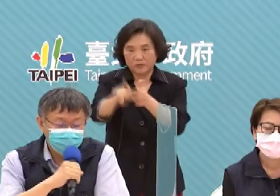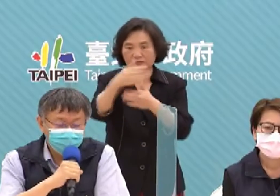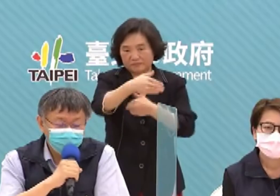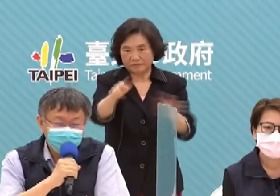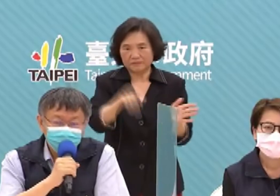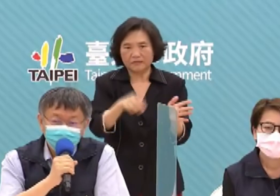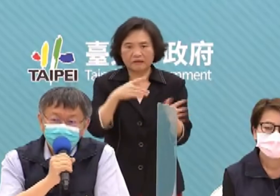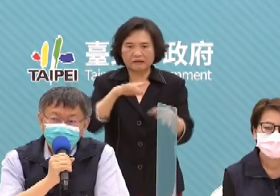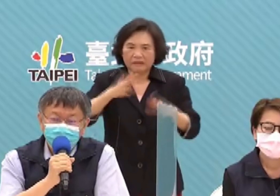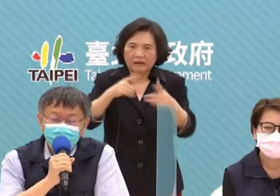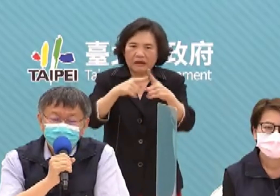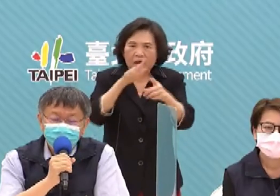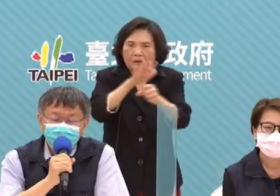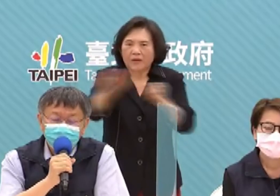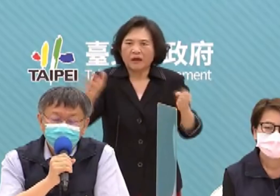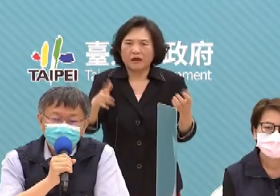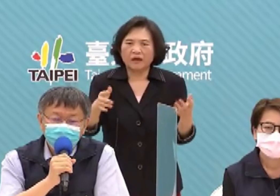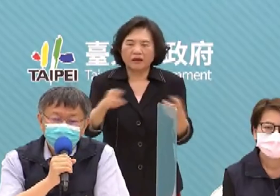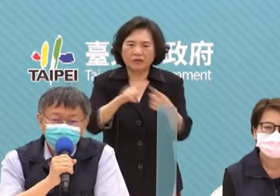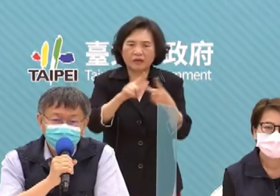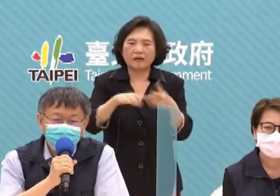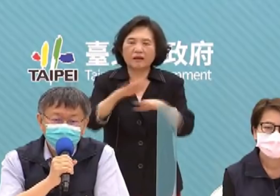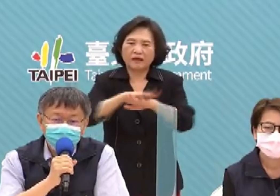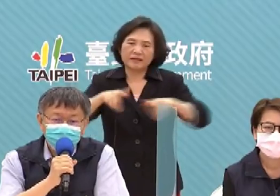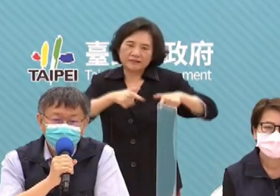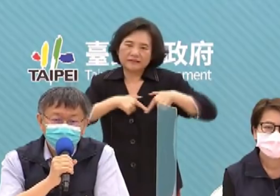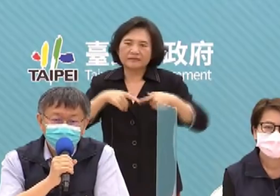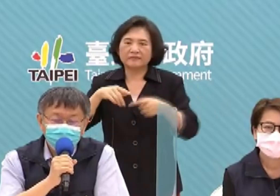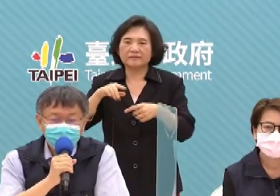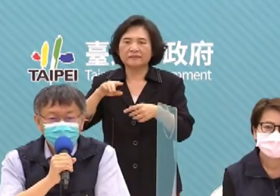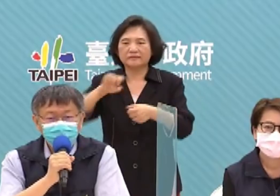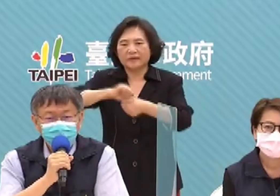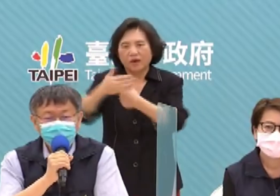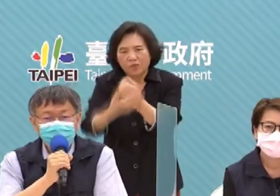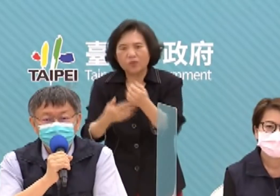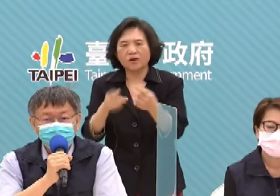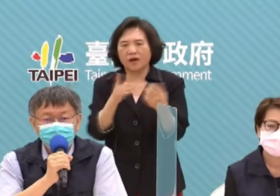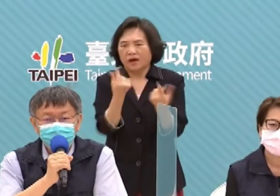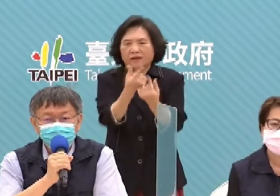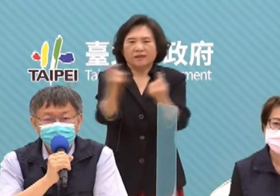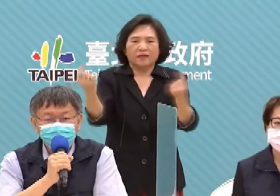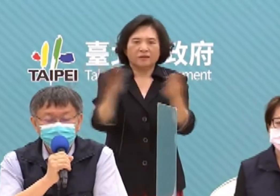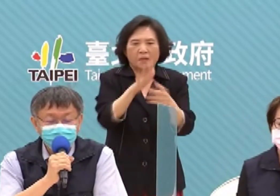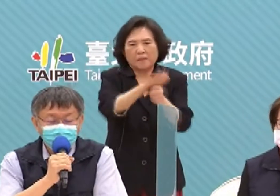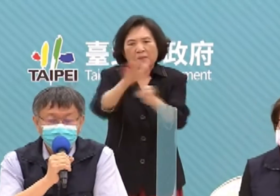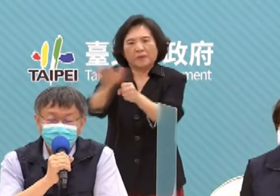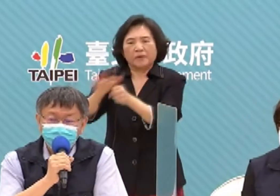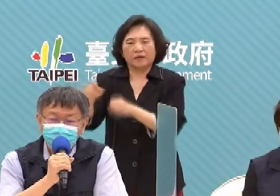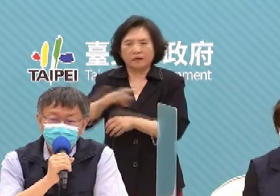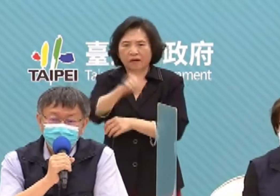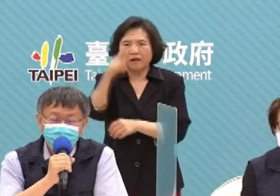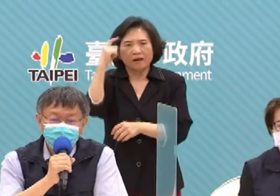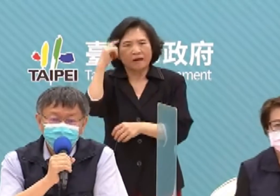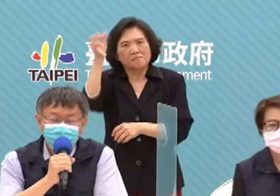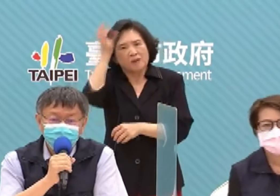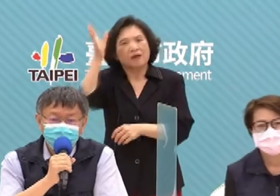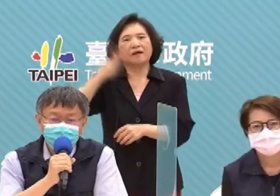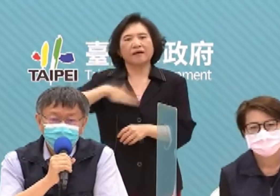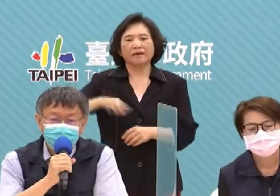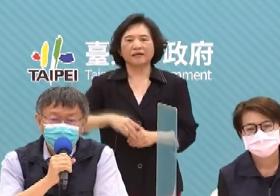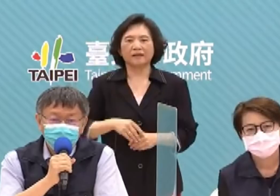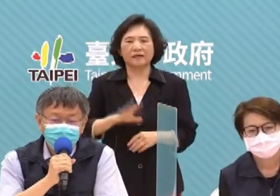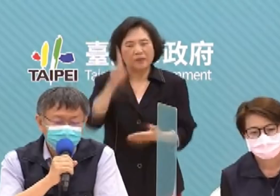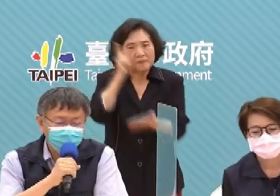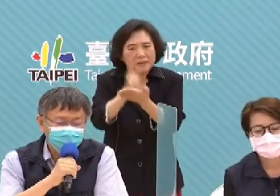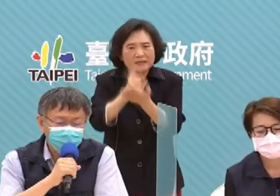满了急诊，那 ICU 加护病房也满了，那这个就知道是问题嘛。还有点哦，你每天确诊人